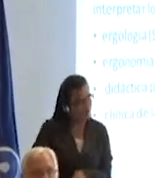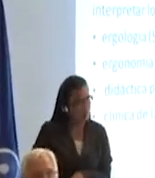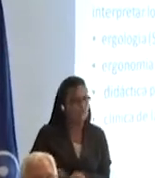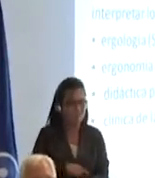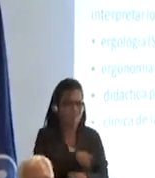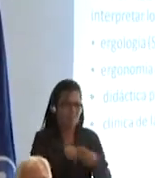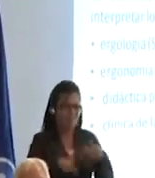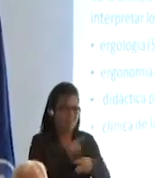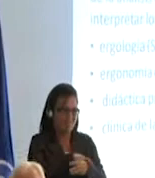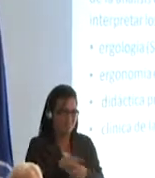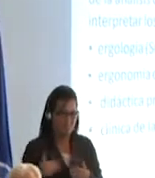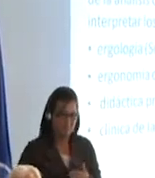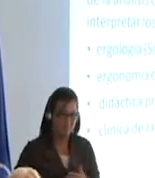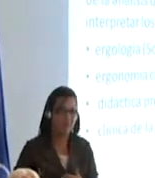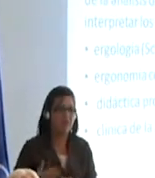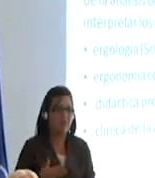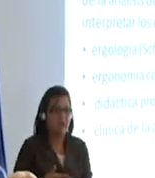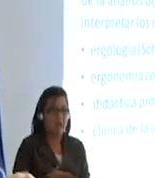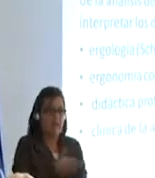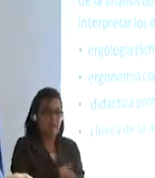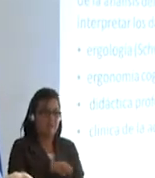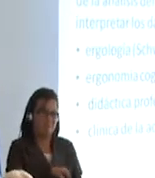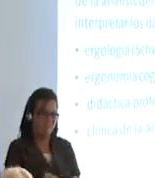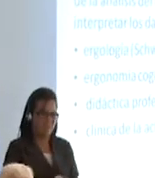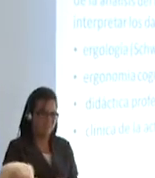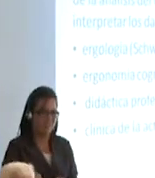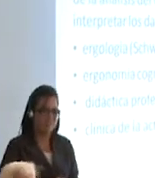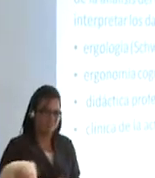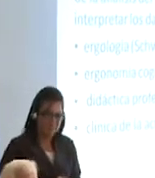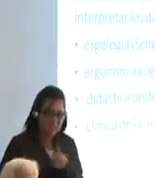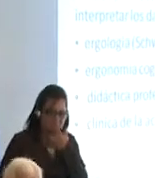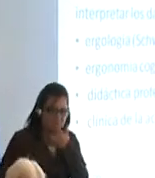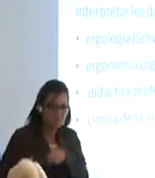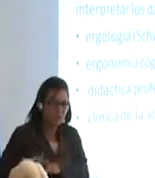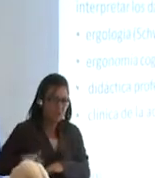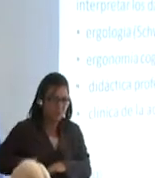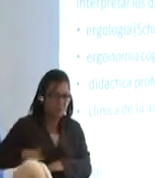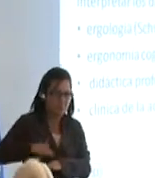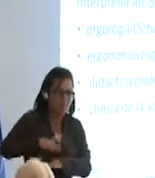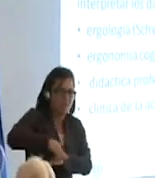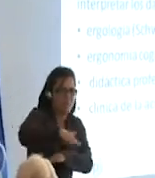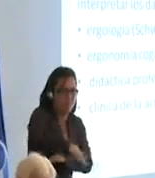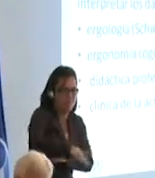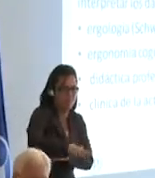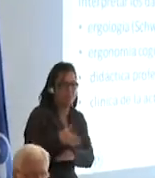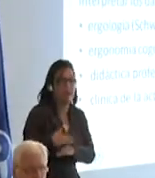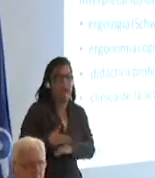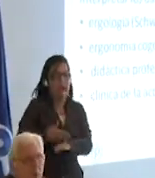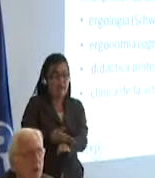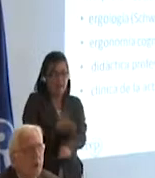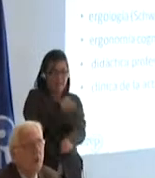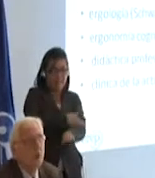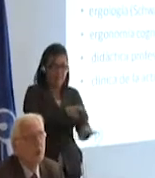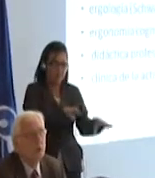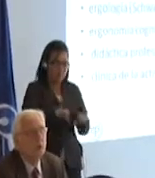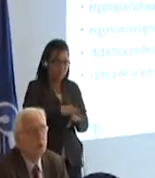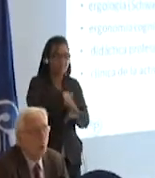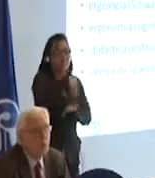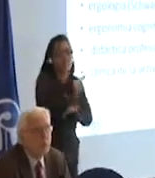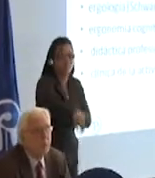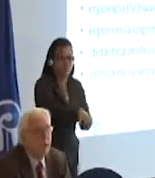tres momentos: lo que pasa antes de la acción, lo que ocurre durante la acción y lo que ocurre después de la acción.